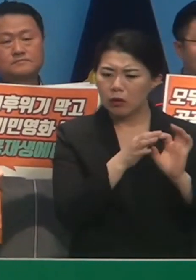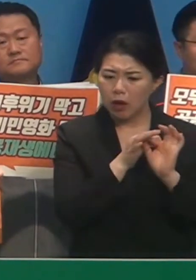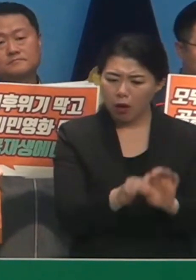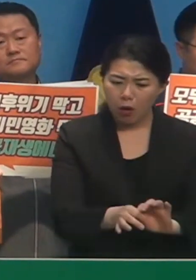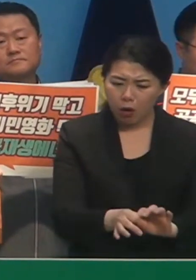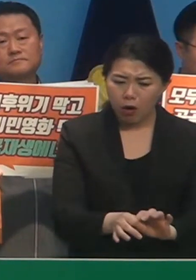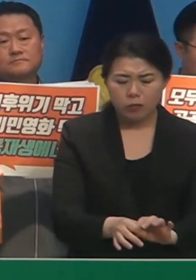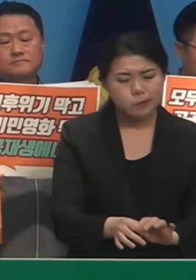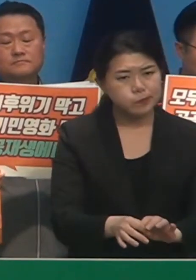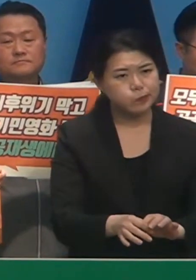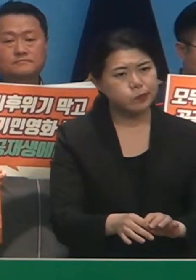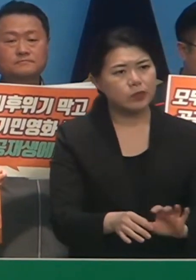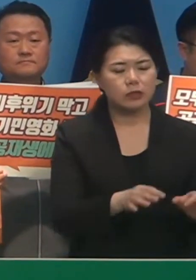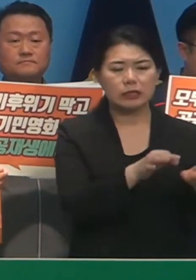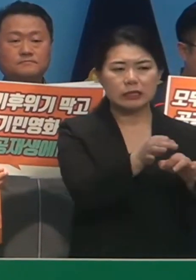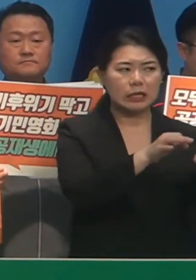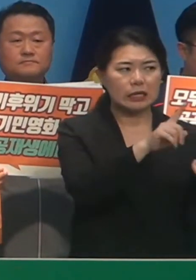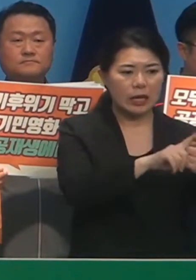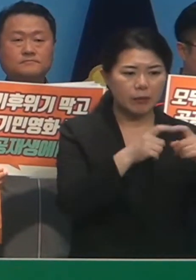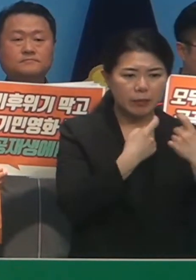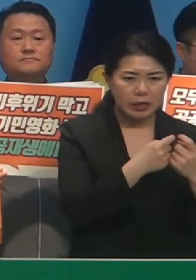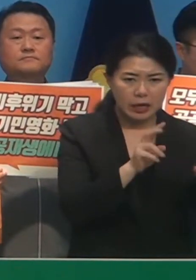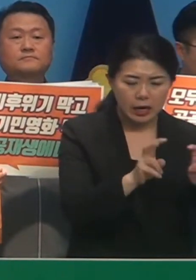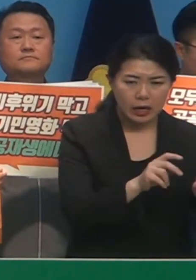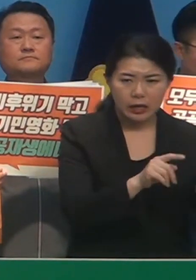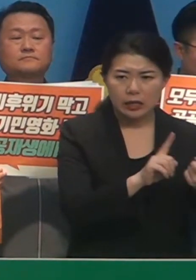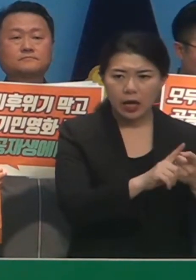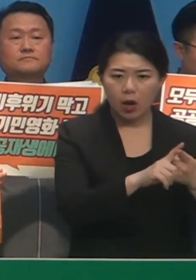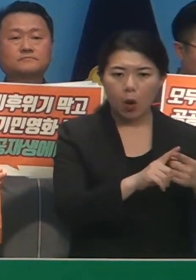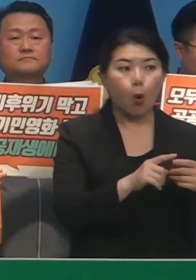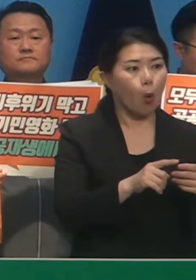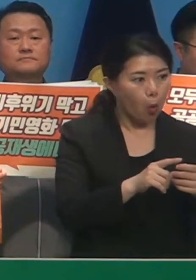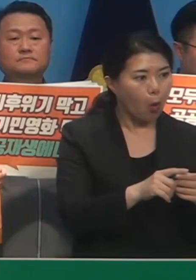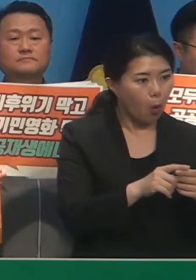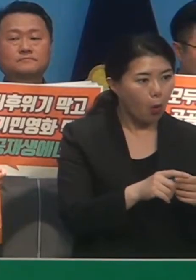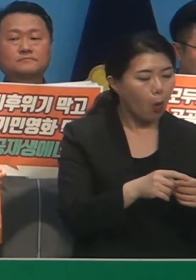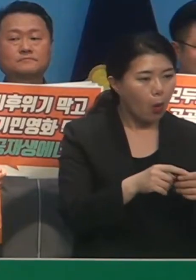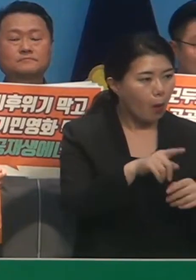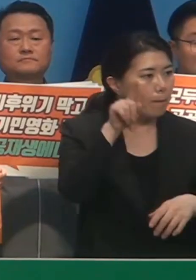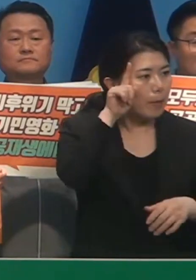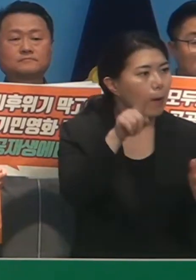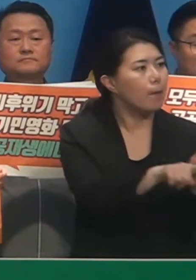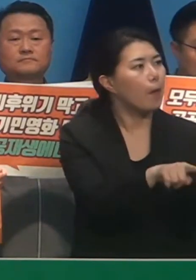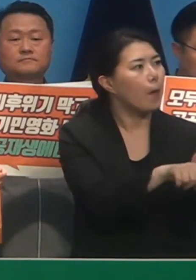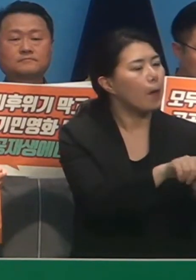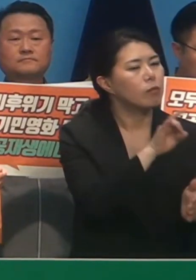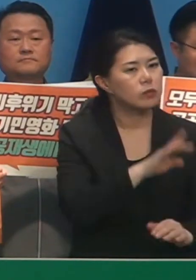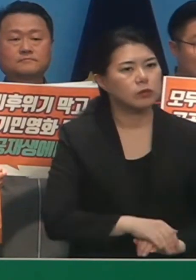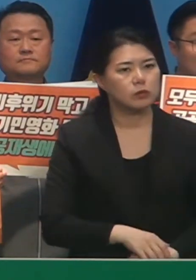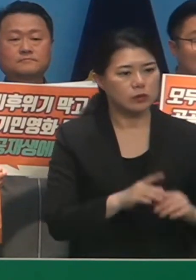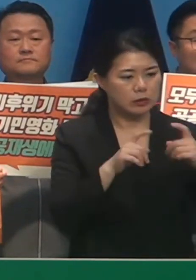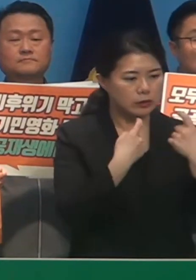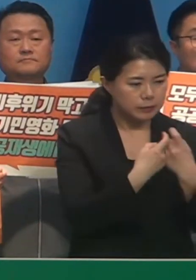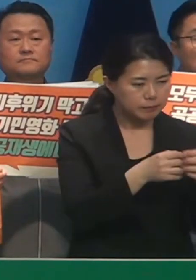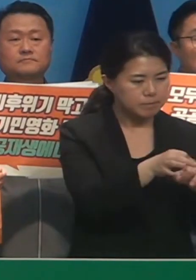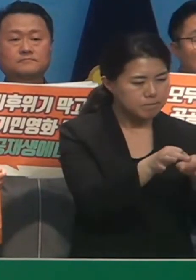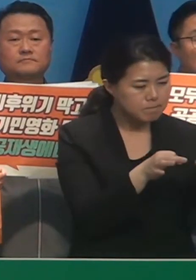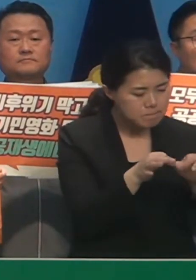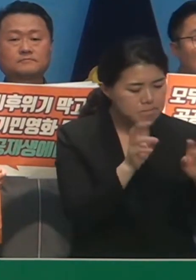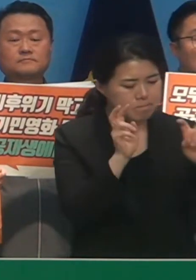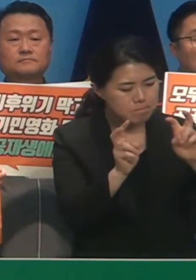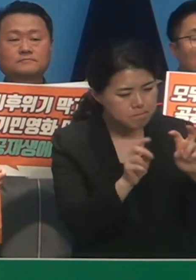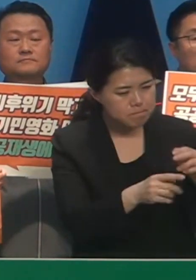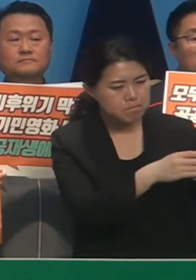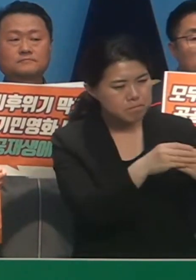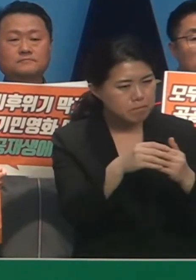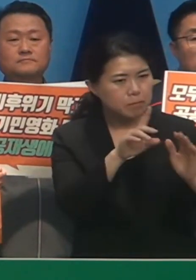고수한다면 그것은 시장에 대한 민간에 대한 맹목적인 믿음이라고 보아야 할 것입니다. 시장과 민간이 주도하는